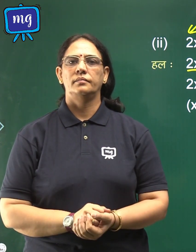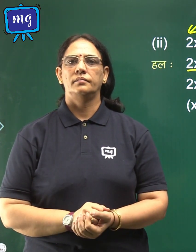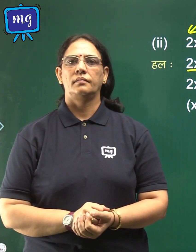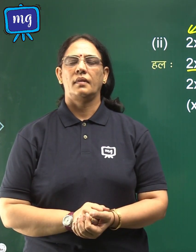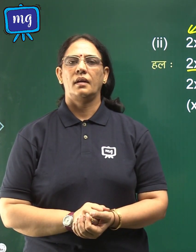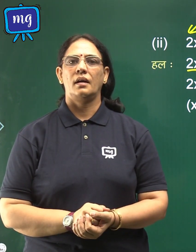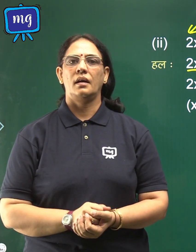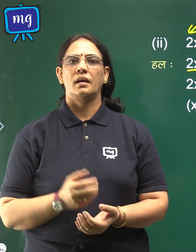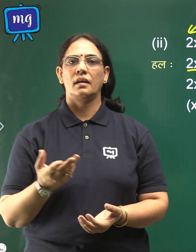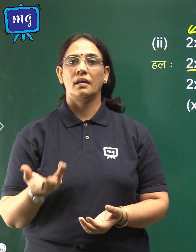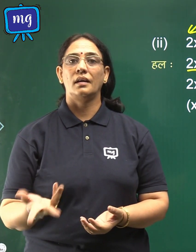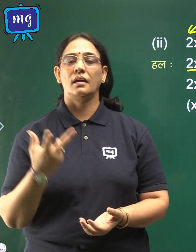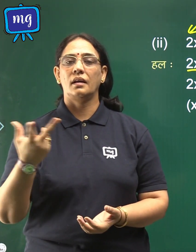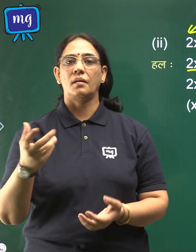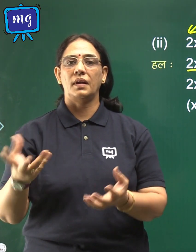क्या मिला?